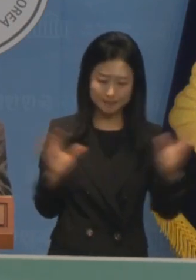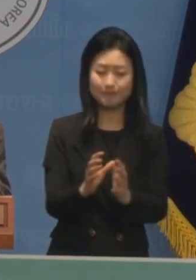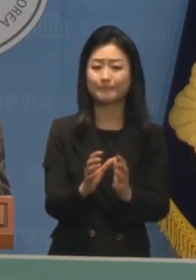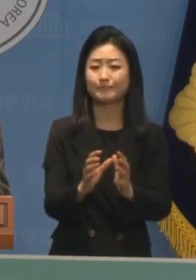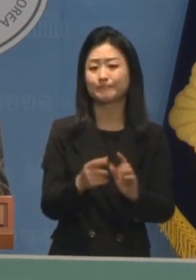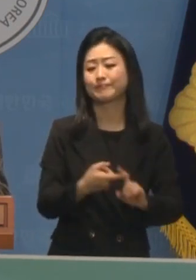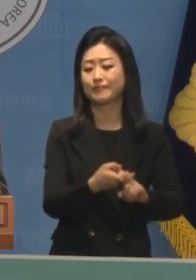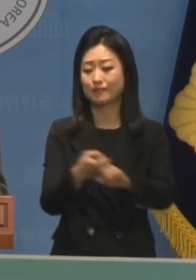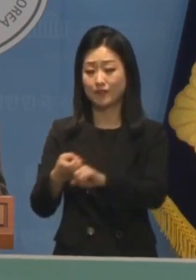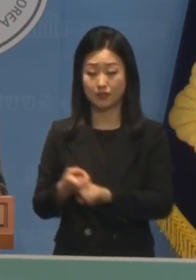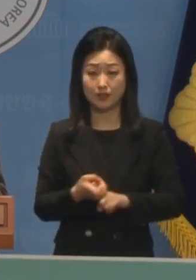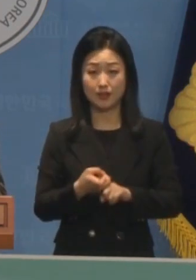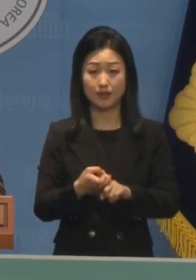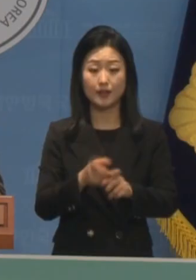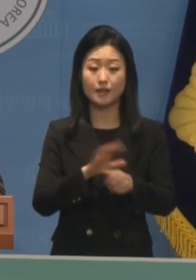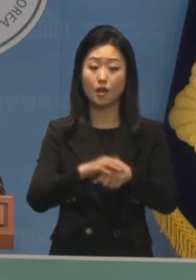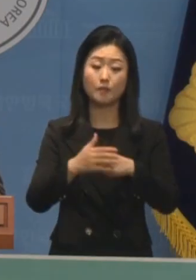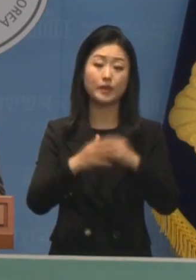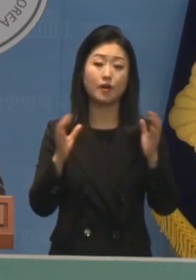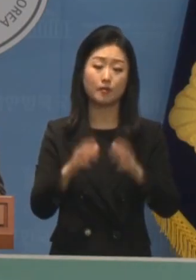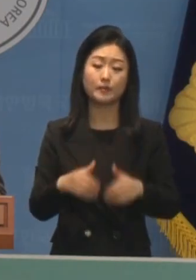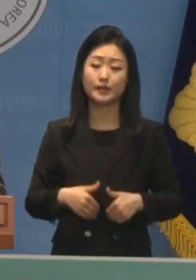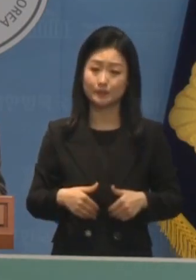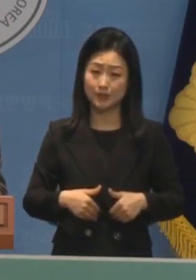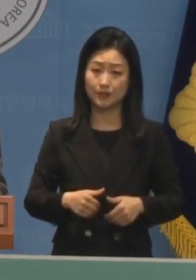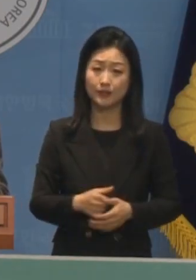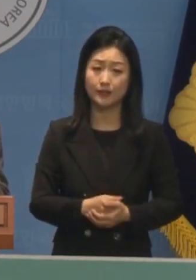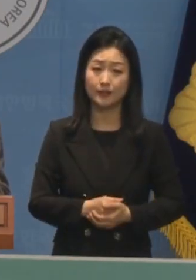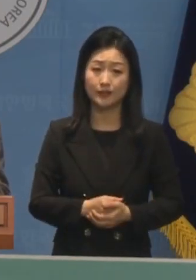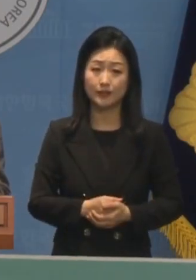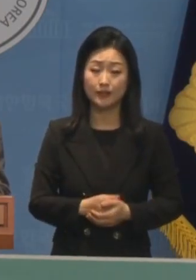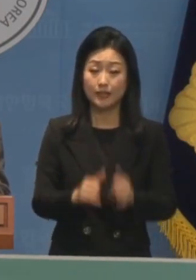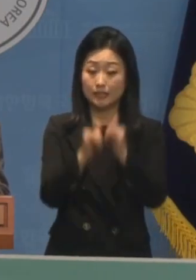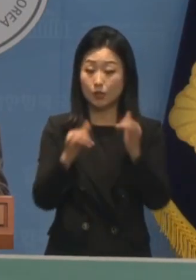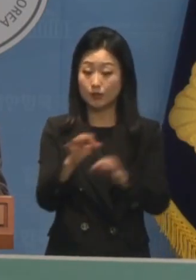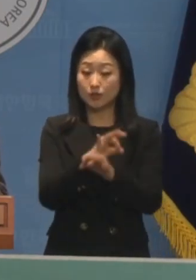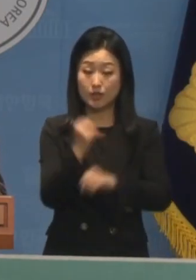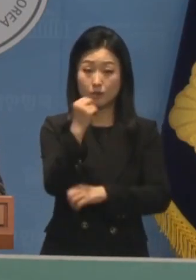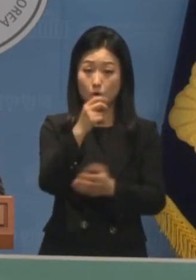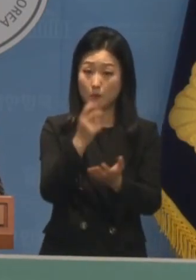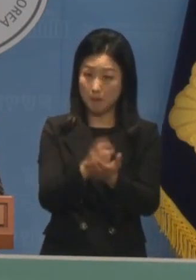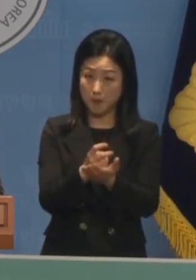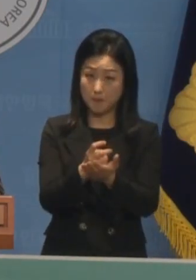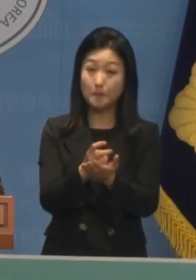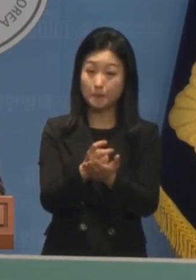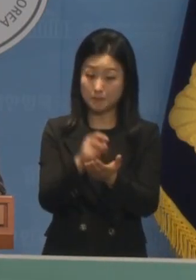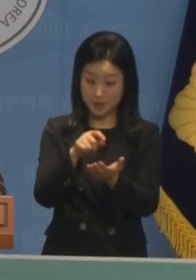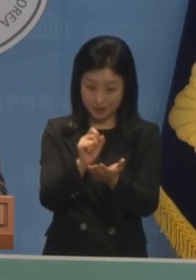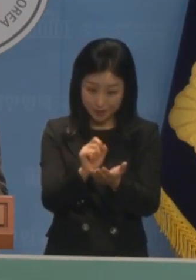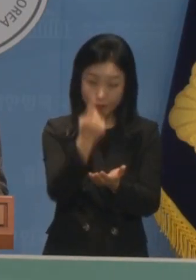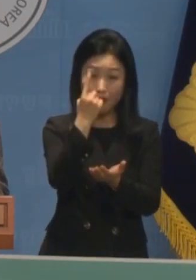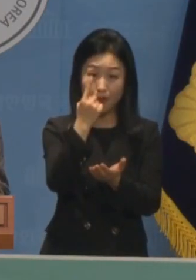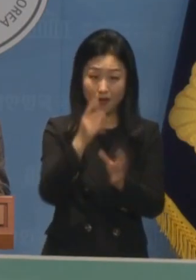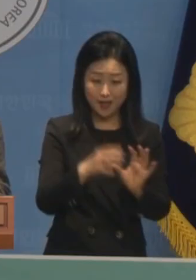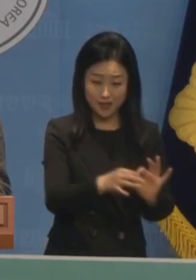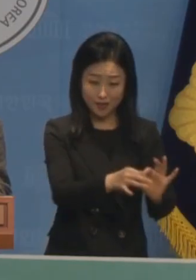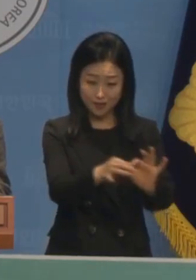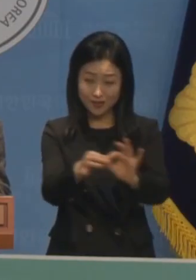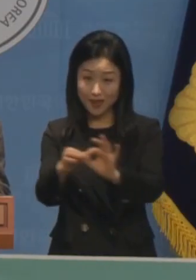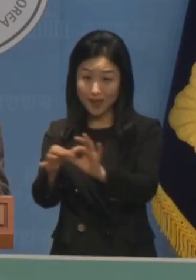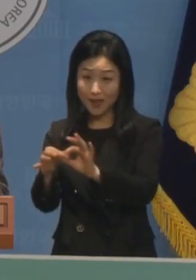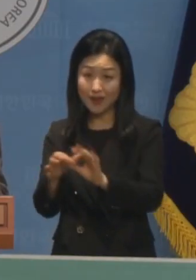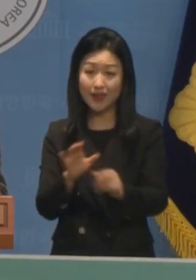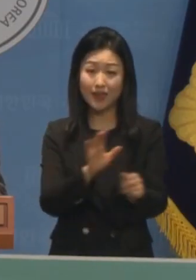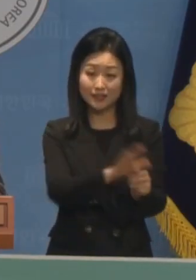위해 협력하고 연대해야 합니다. 사회적 경제 기본법이 그 가능성과 효과성을